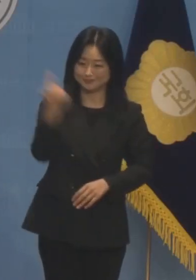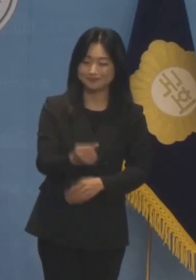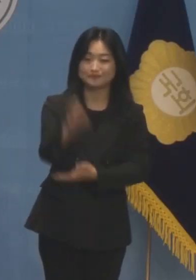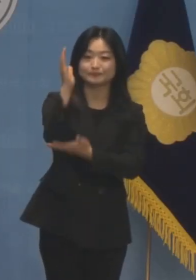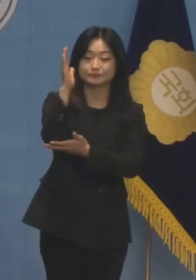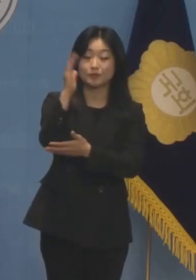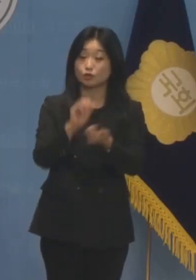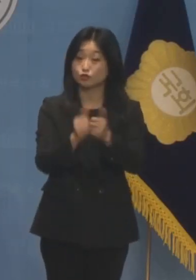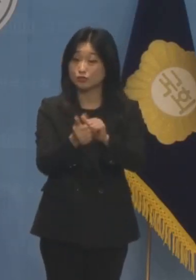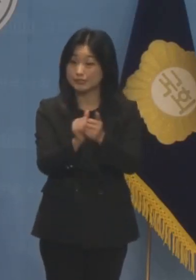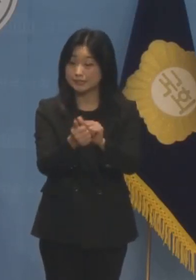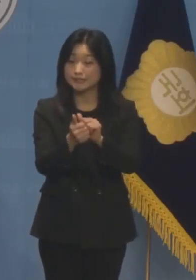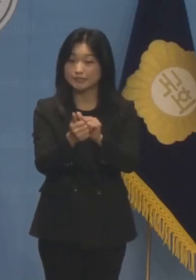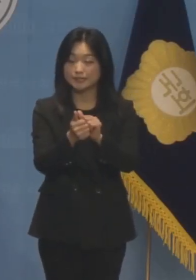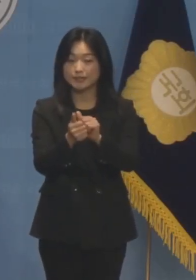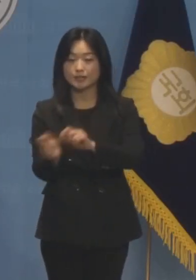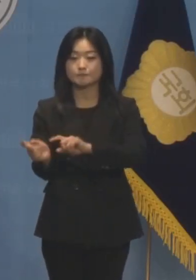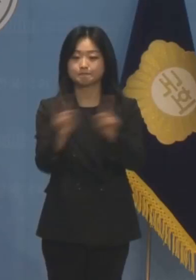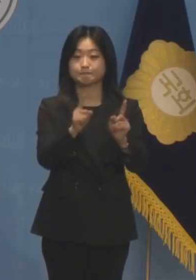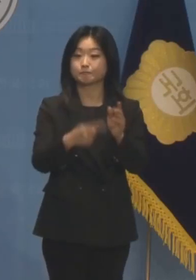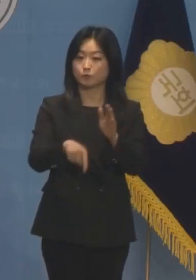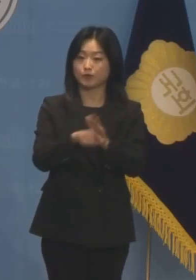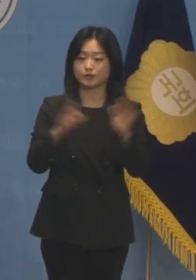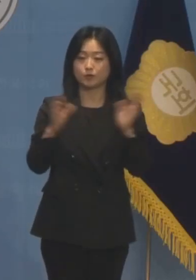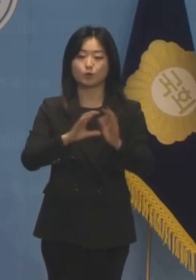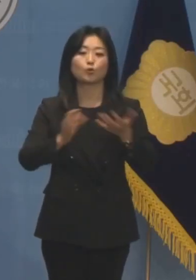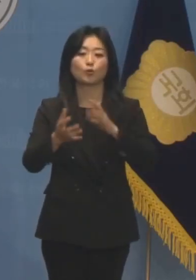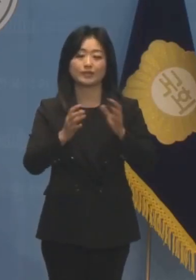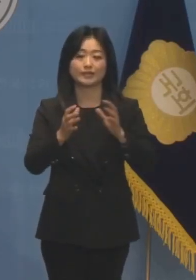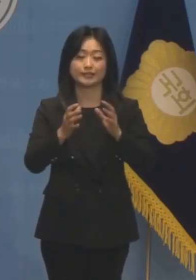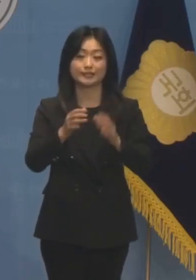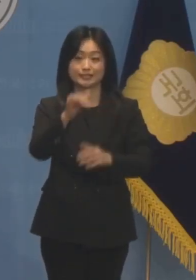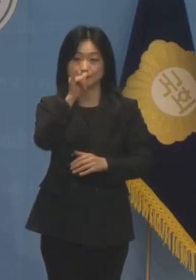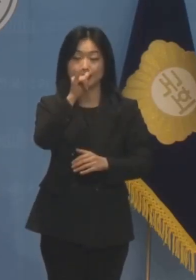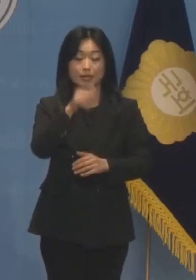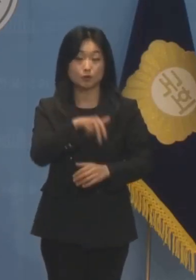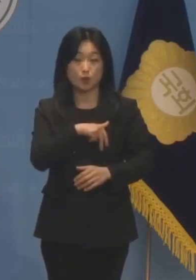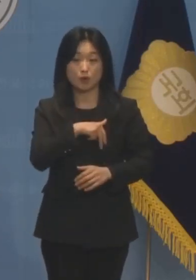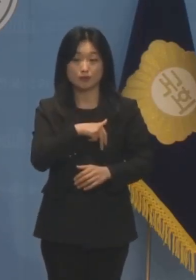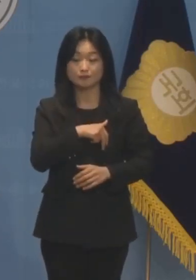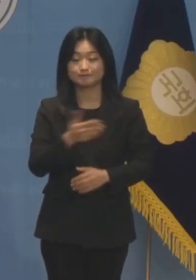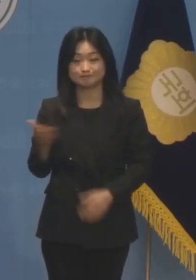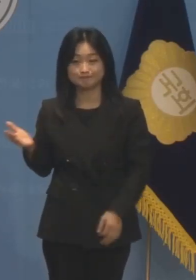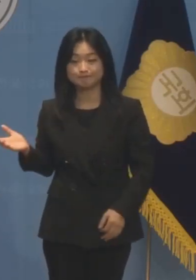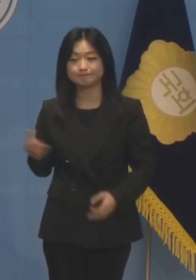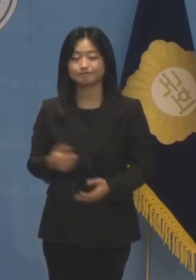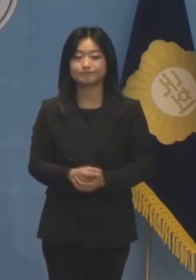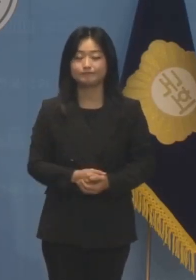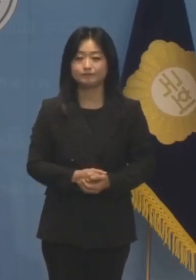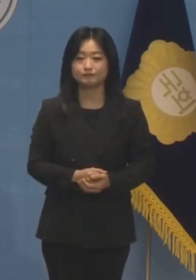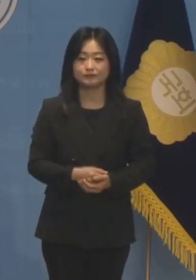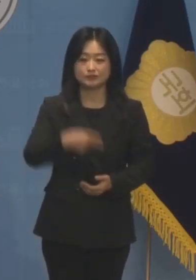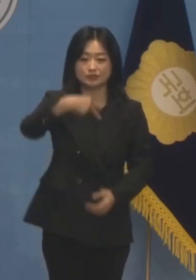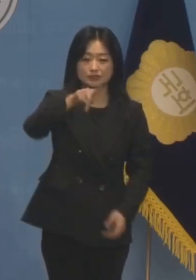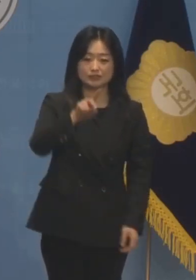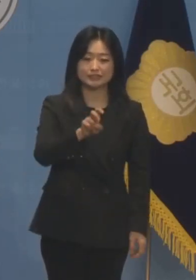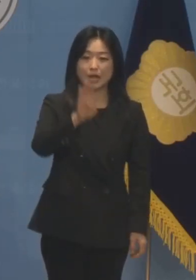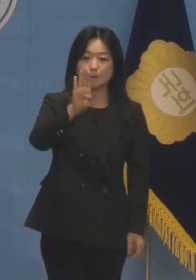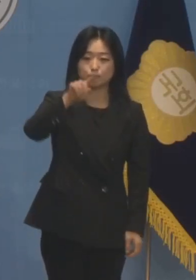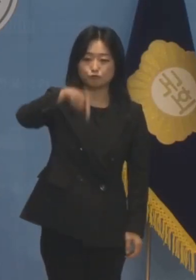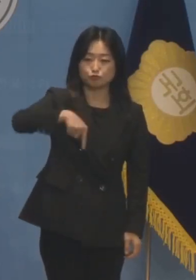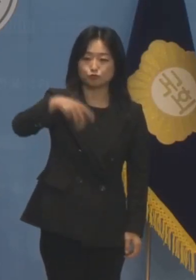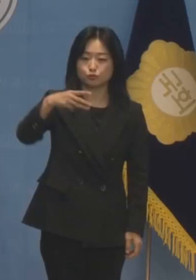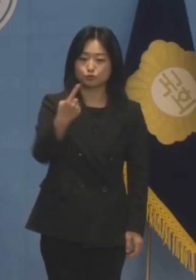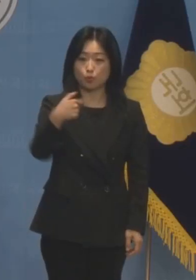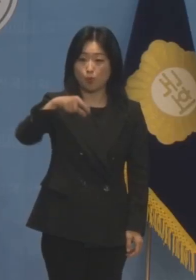주식시장 활성화 TF에서 논의를 하고 있는 사람들 중에 이번에 이제 삼부토건 관련해서 문제제기를